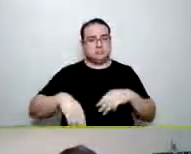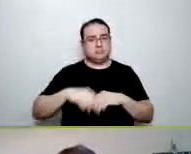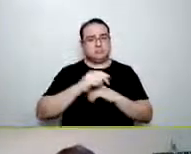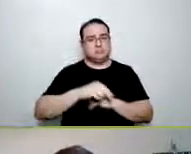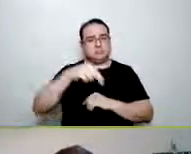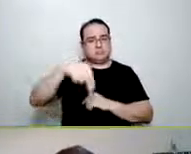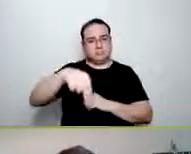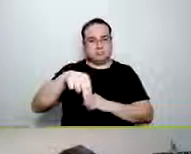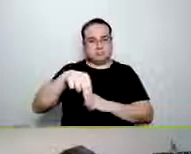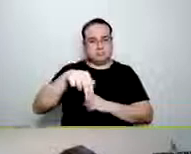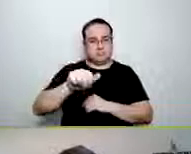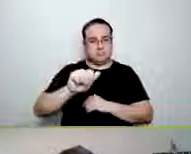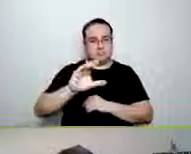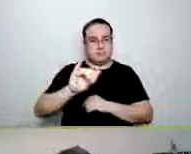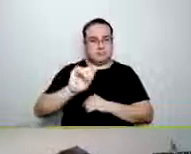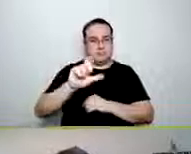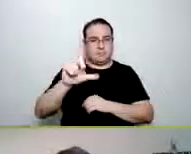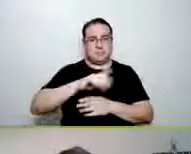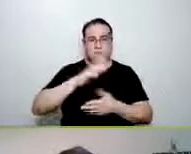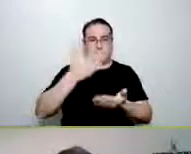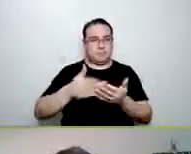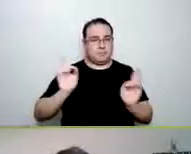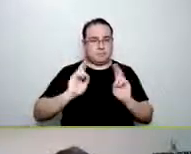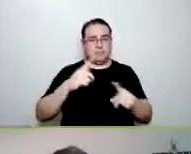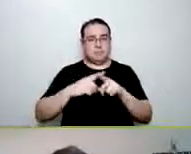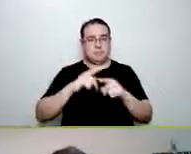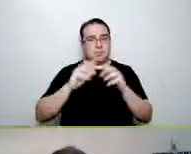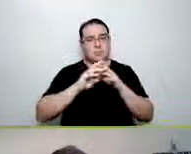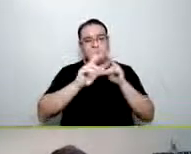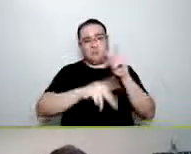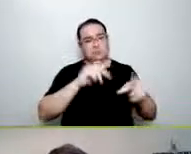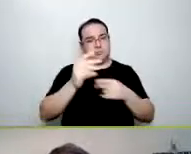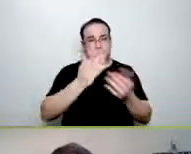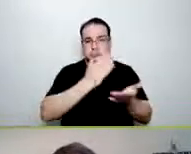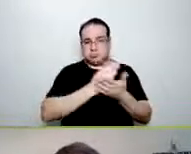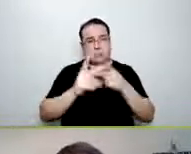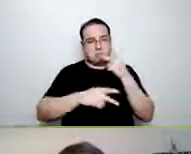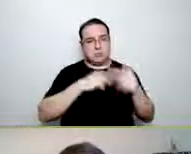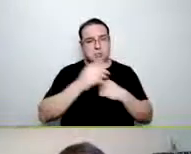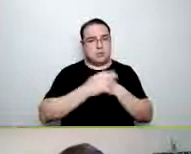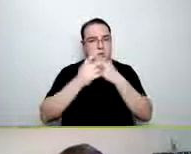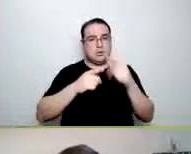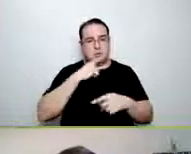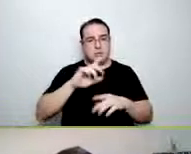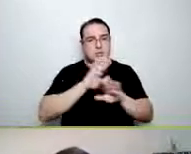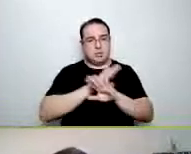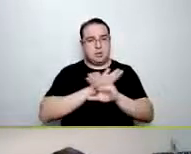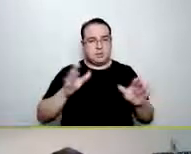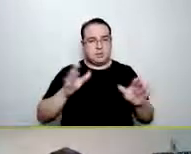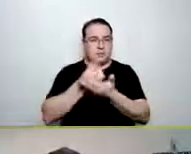se perdeu para sempre, porque os povos já não praticam mais, já não, talvez nem falam mais as línguas que foram